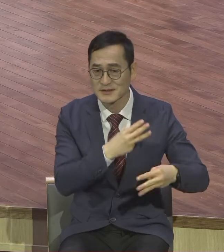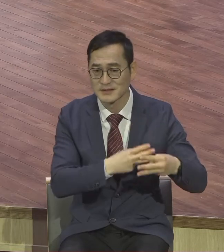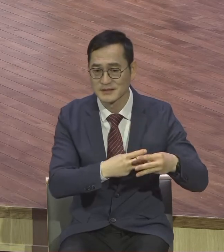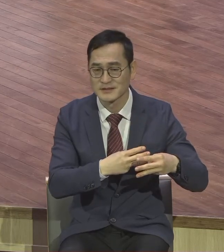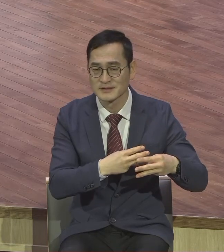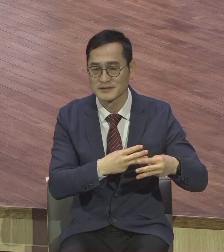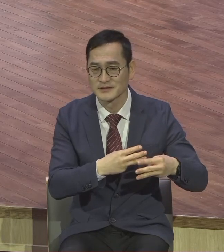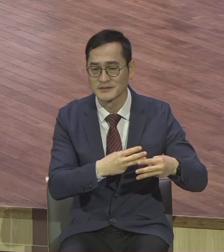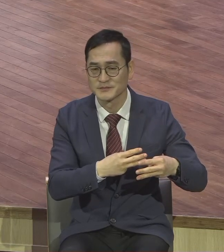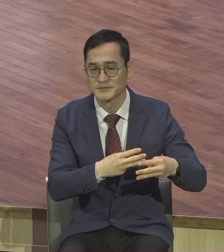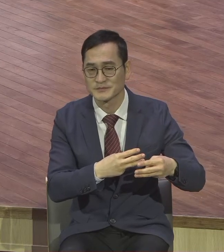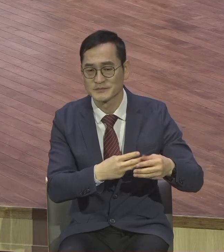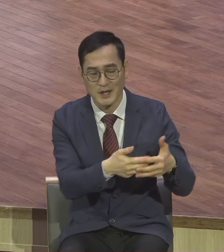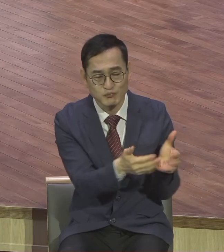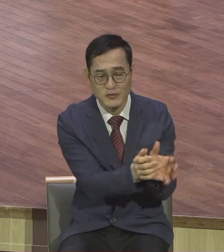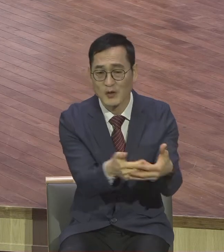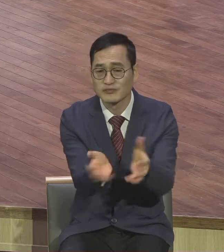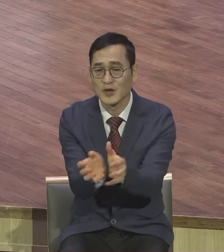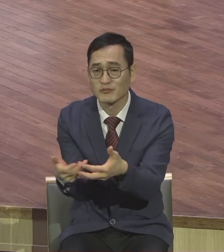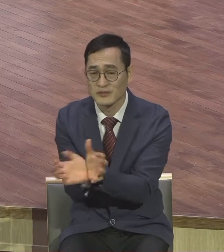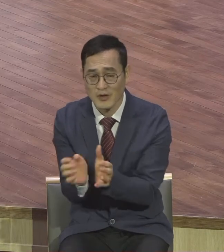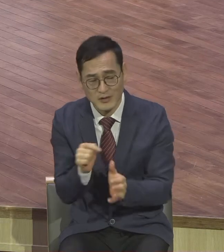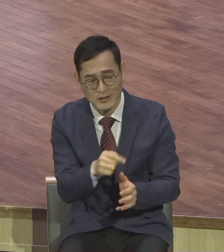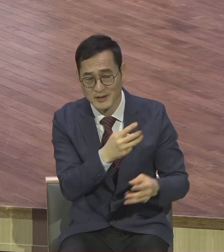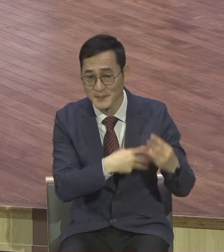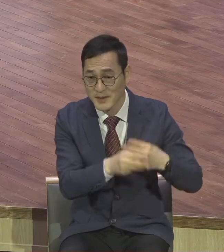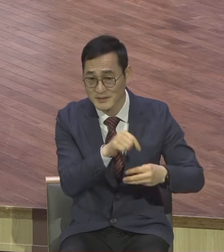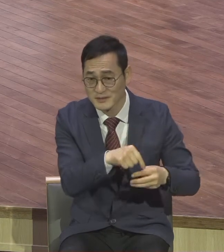지키는 선에서 행사를 가지고 있습니다.